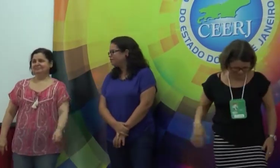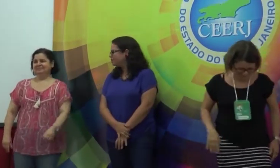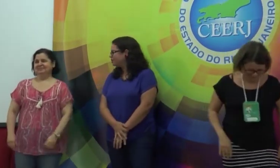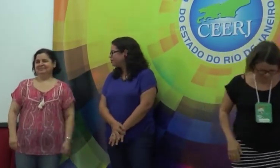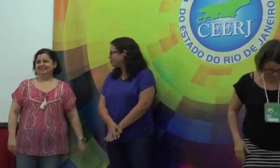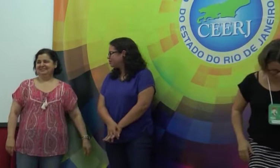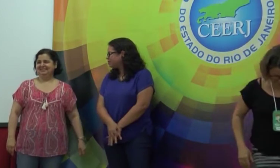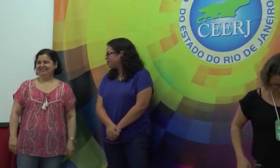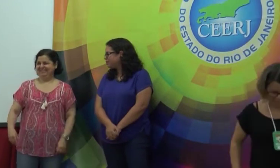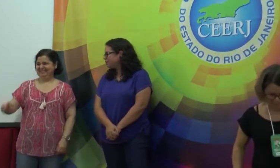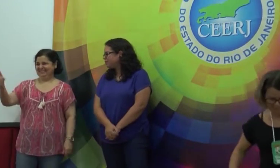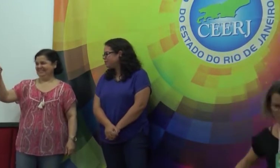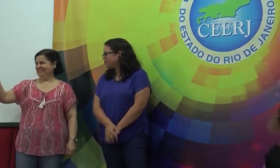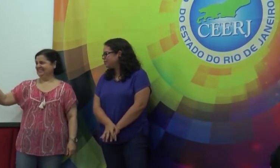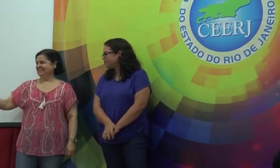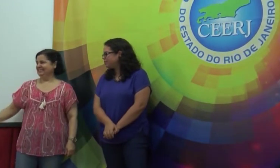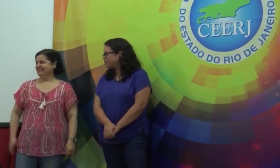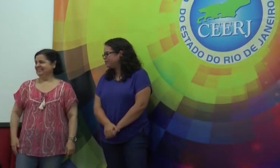obrigada.